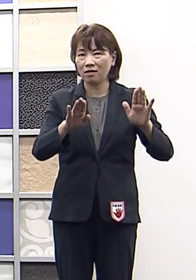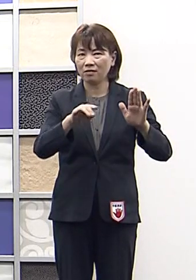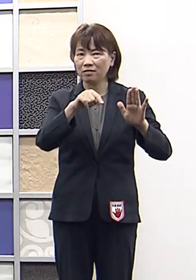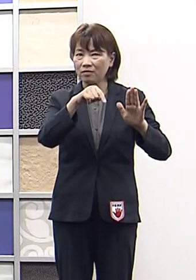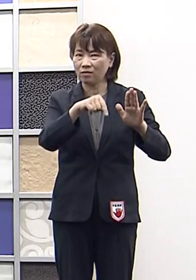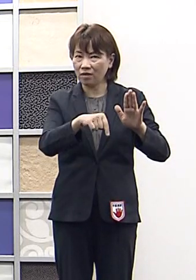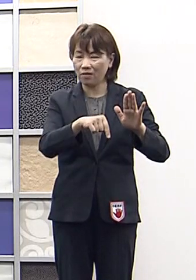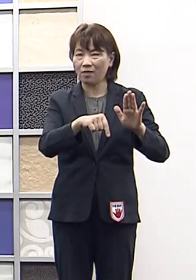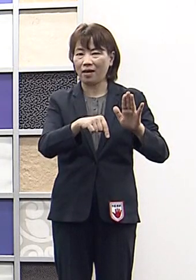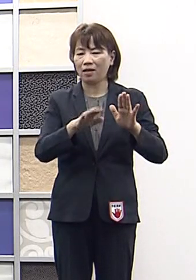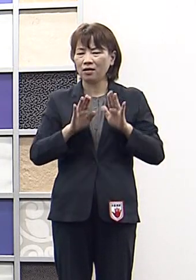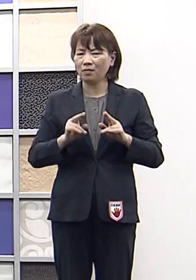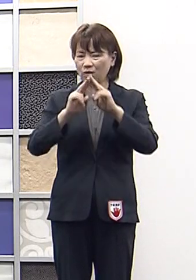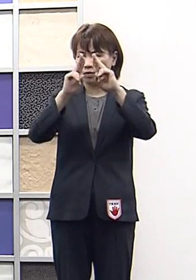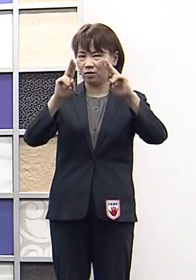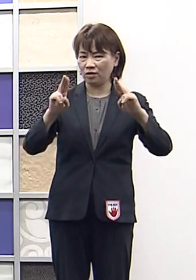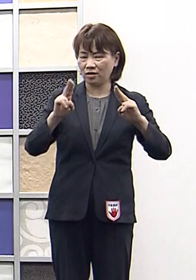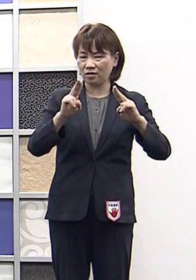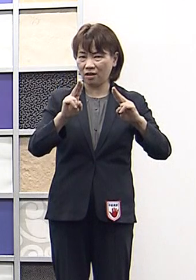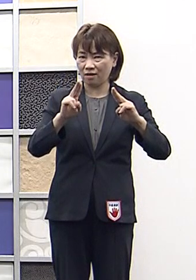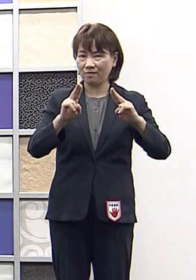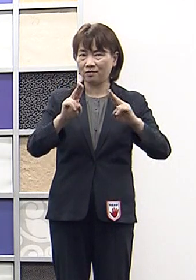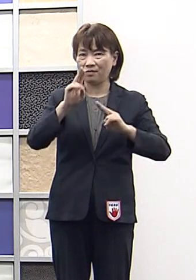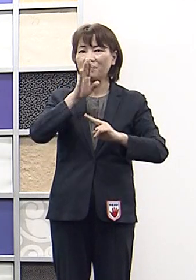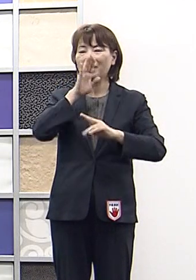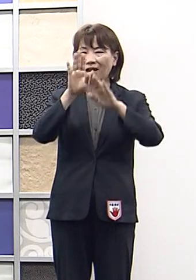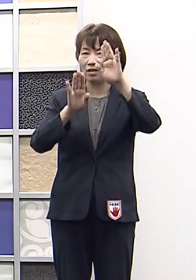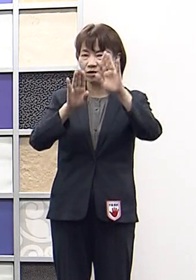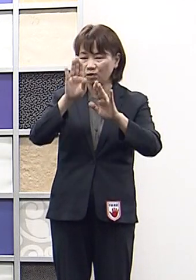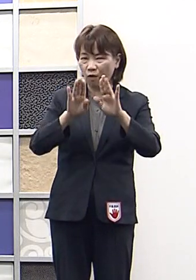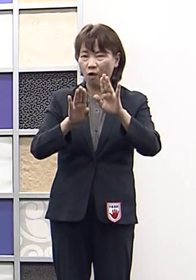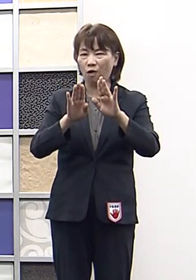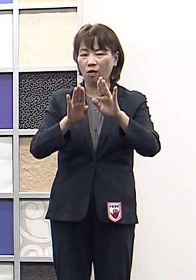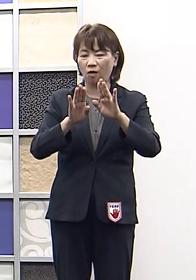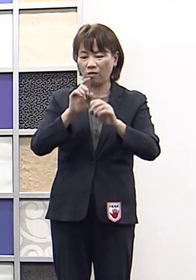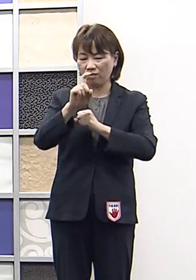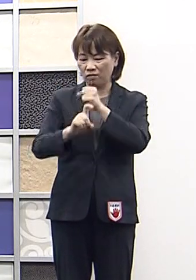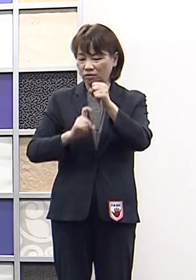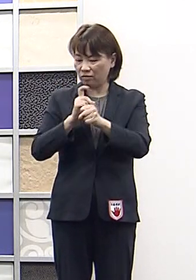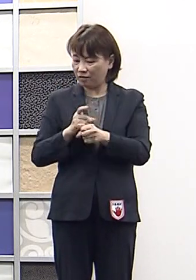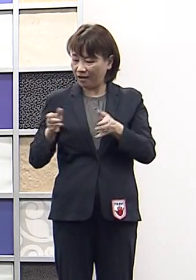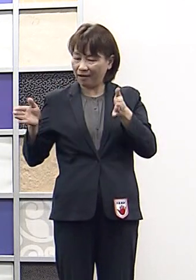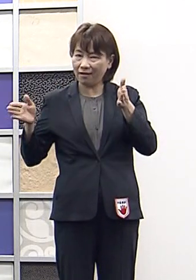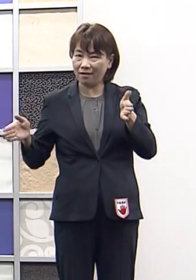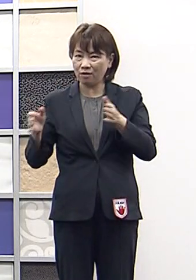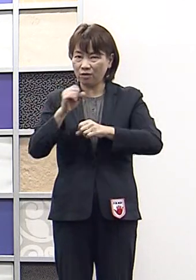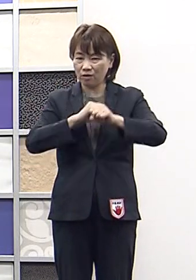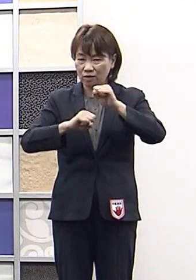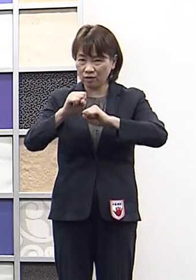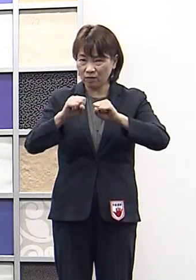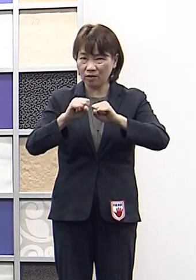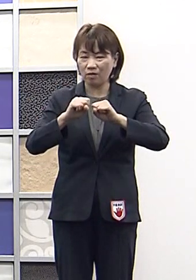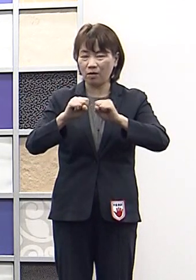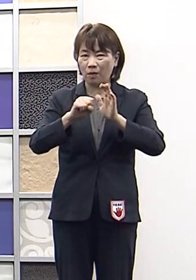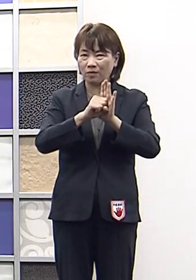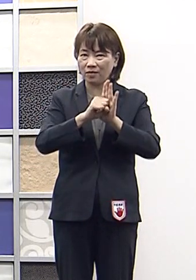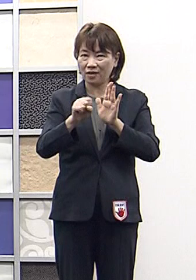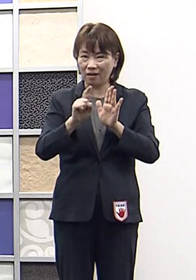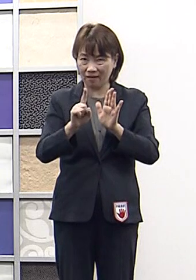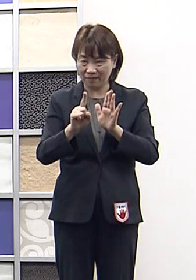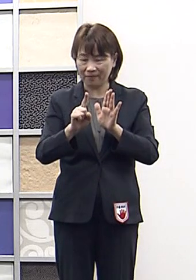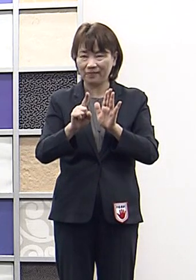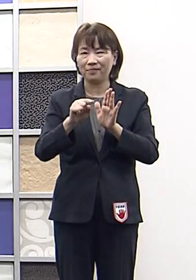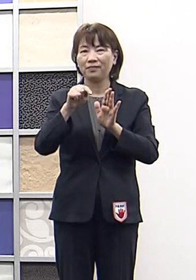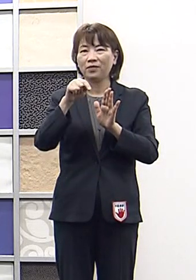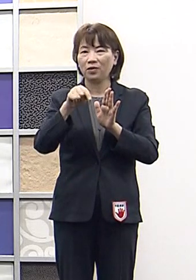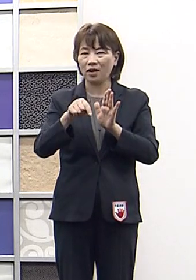まあ、今 その富士山の現状、あるいはその、まあ、これまで10年間の取り組みの成果、結果の、今の現、まあ、まあ